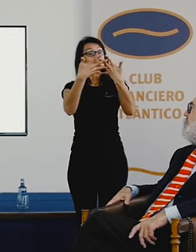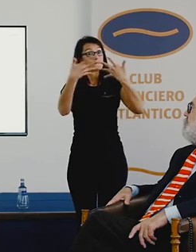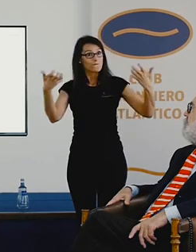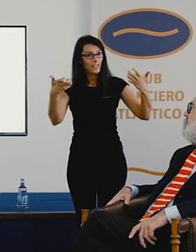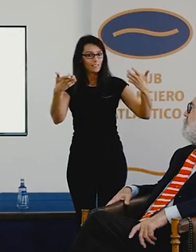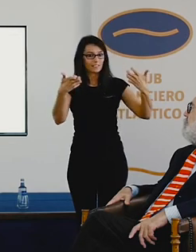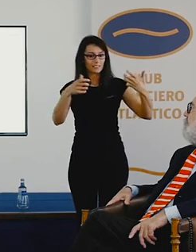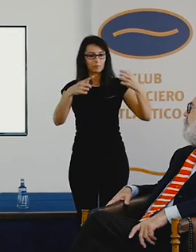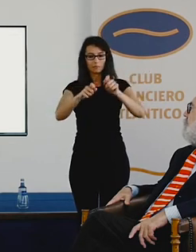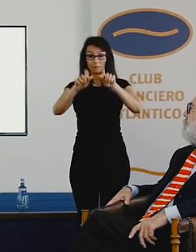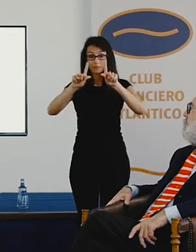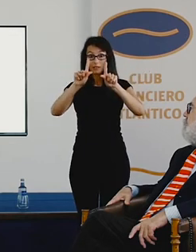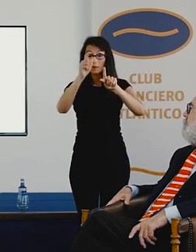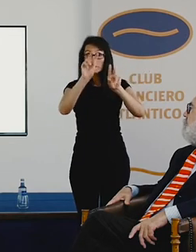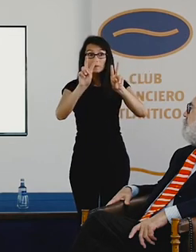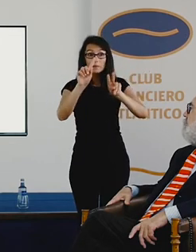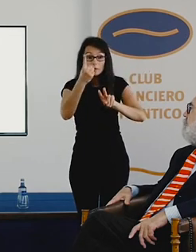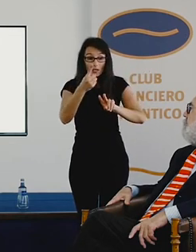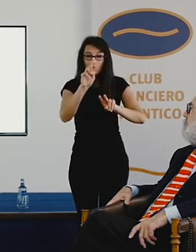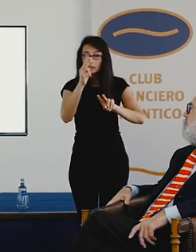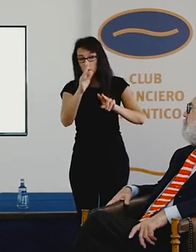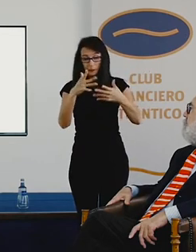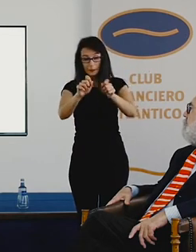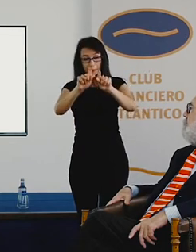a la frase primera de la primera diapositiva, de la segunda, perdón.